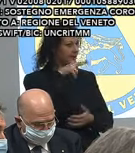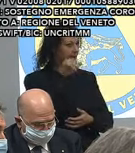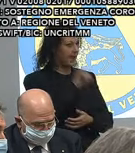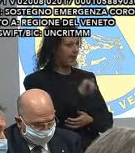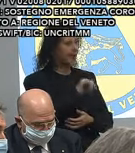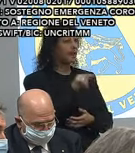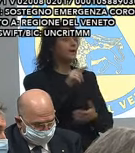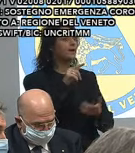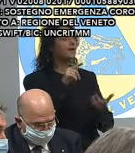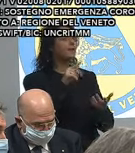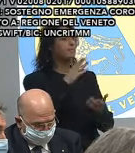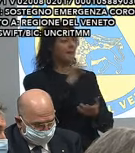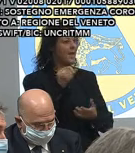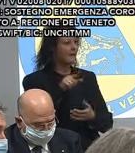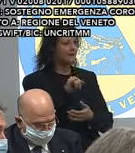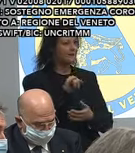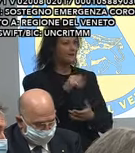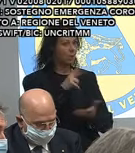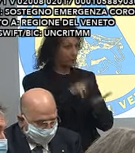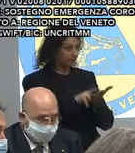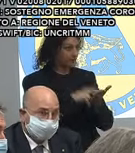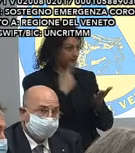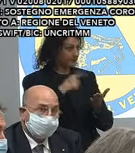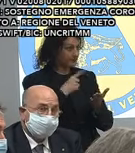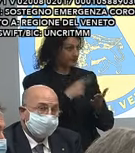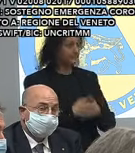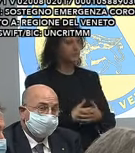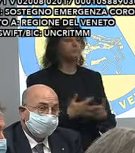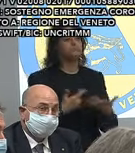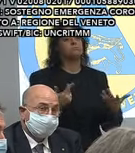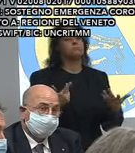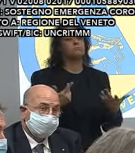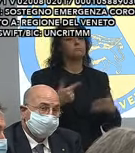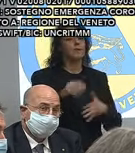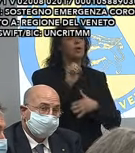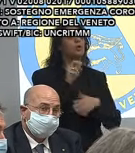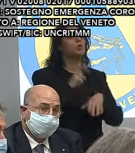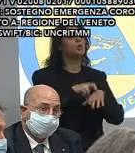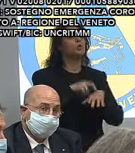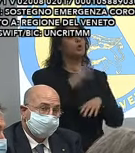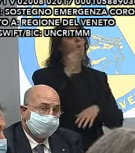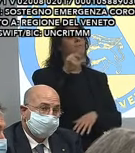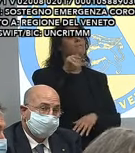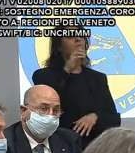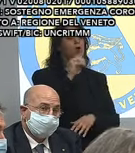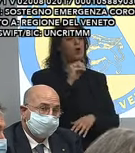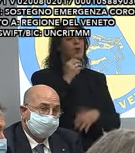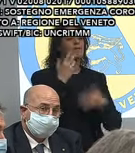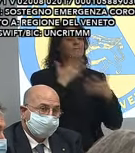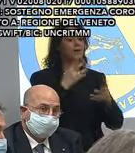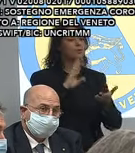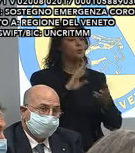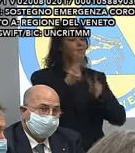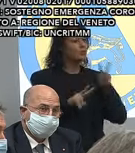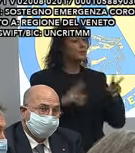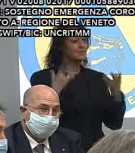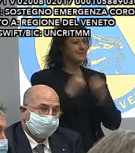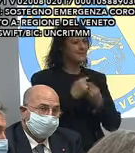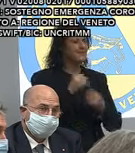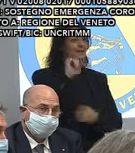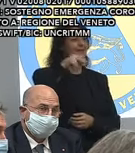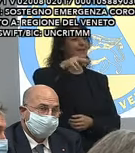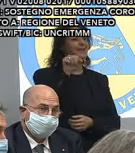è che si confermano, Amalfitano, nel senso che il dottor Foro ha mandato di fare una valutazione paritetica con INA e